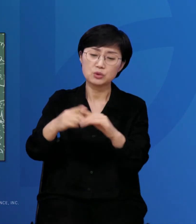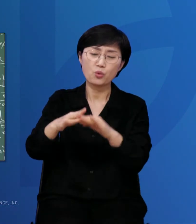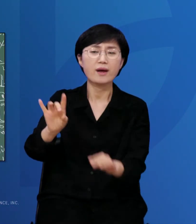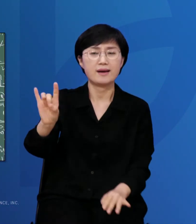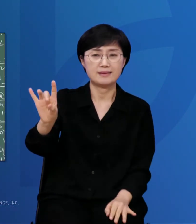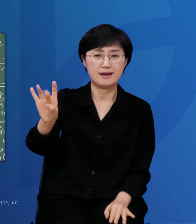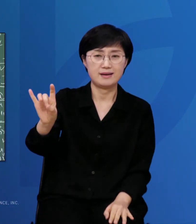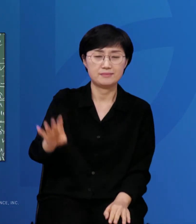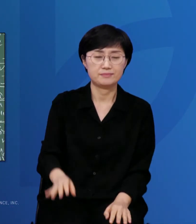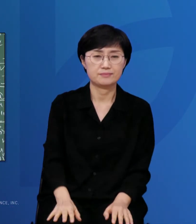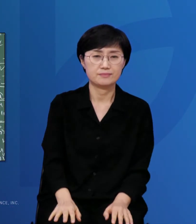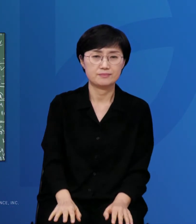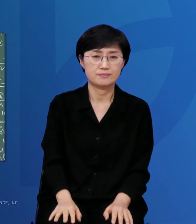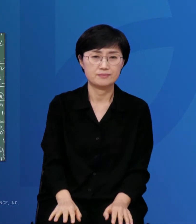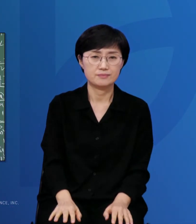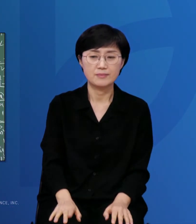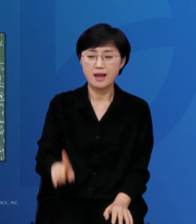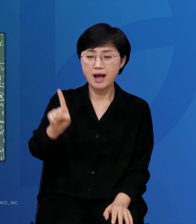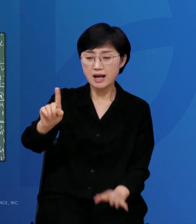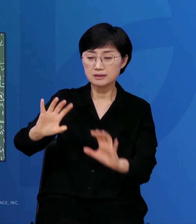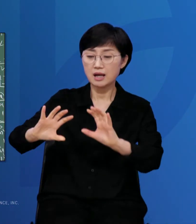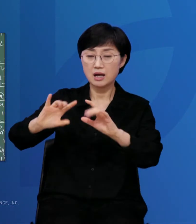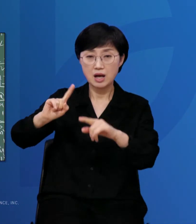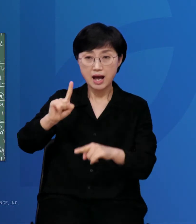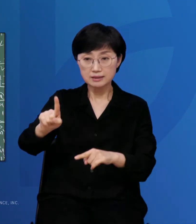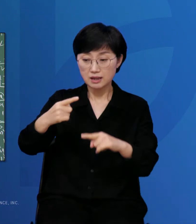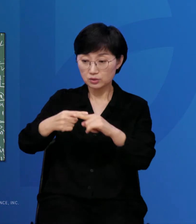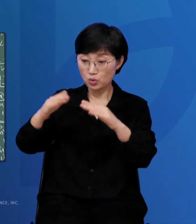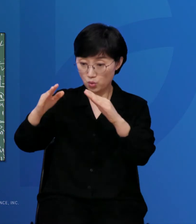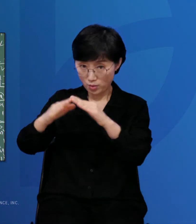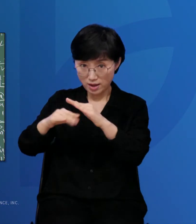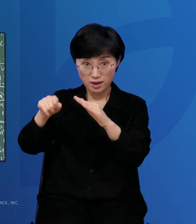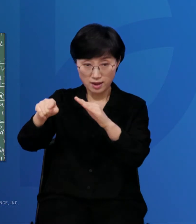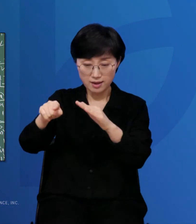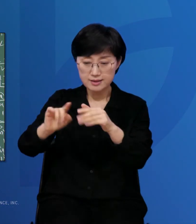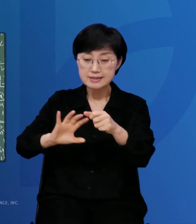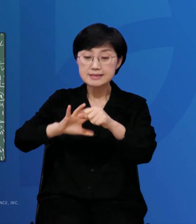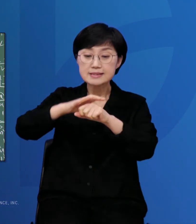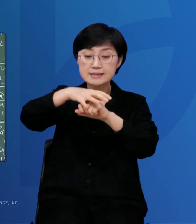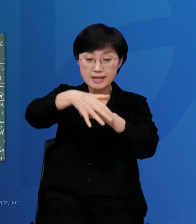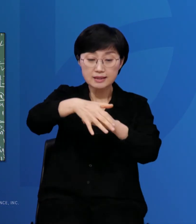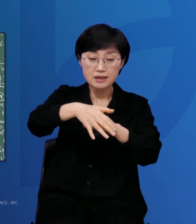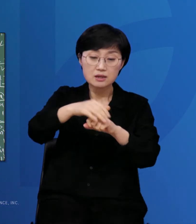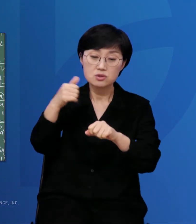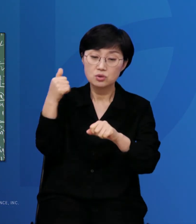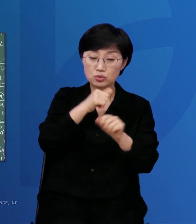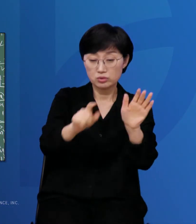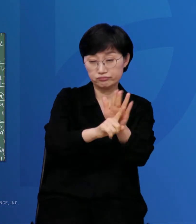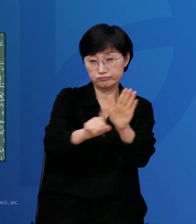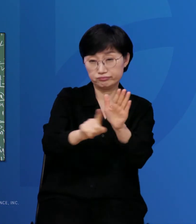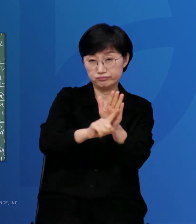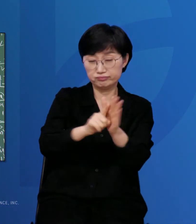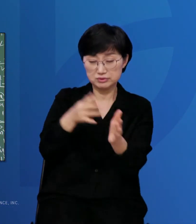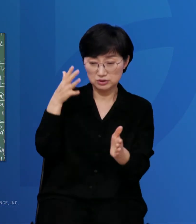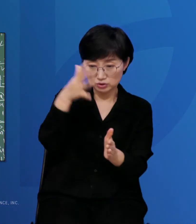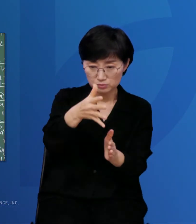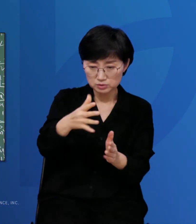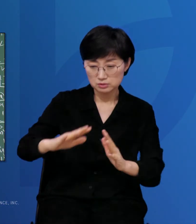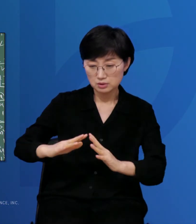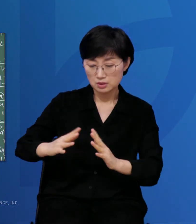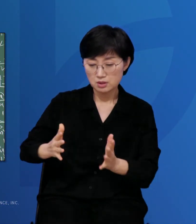지금 그 교회에서는 전 세계로 언어내 보는 통신망 그 있잖아요, 이 통역을 만들었습니다.